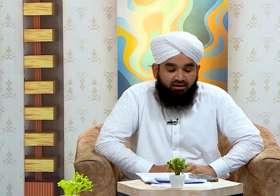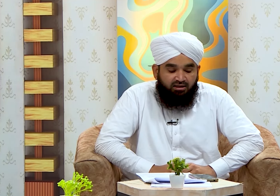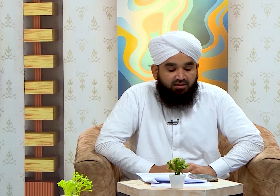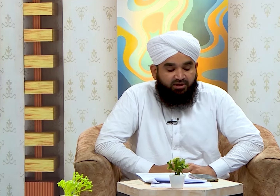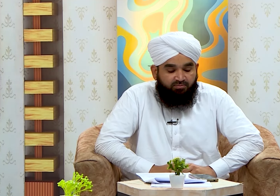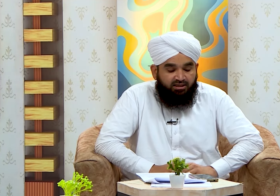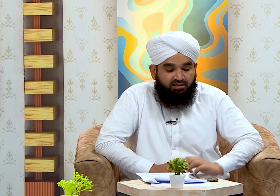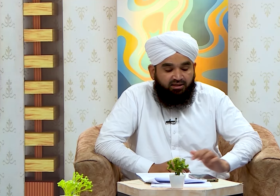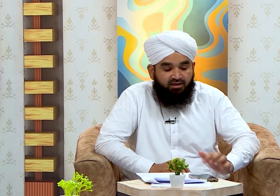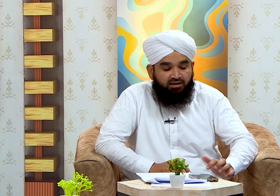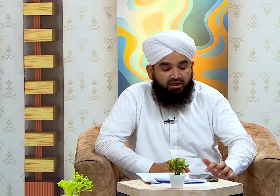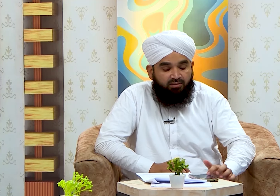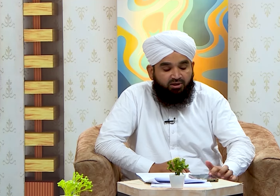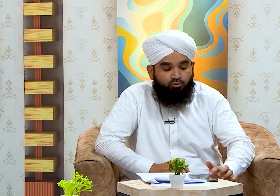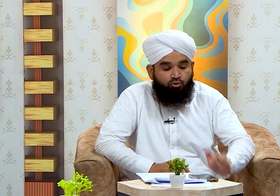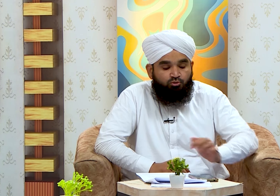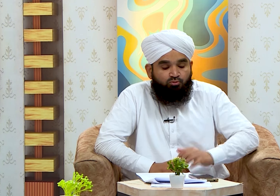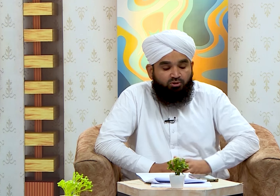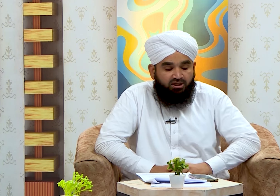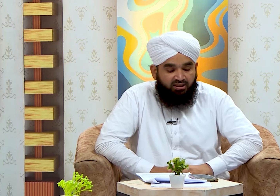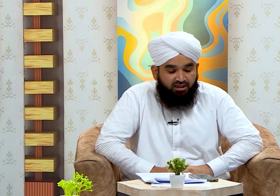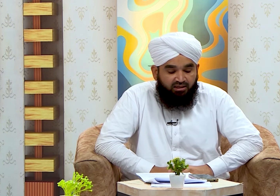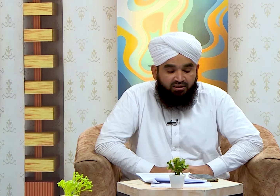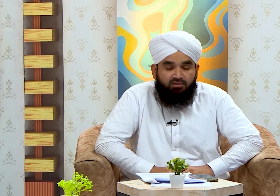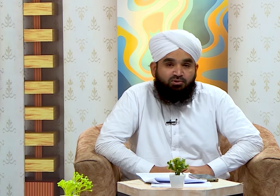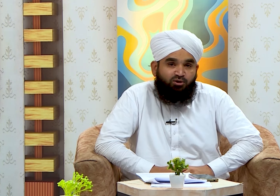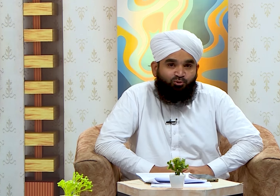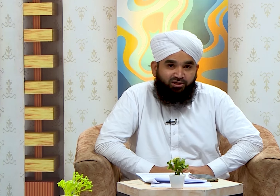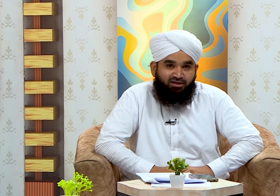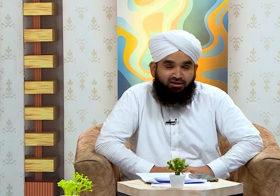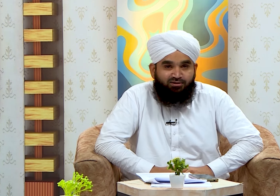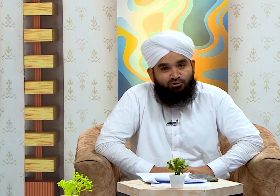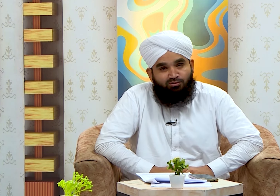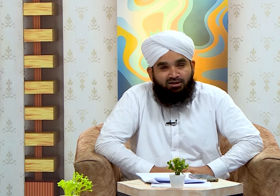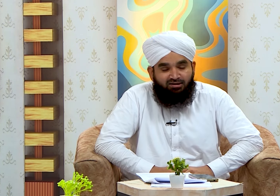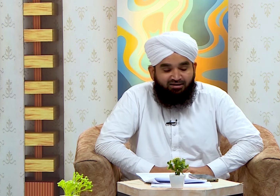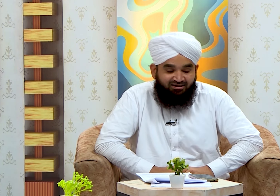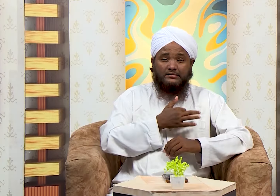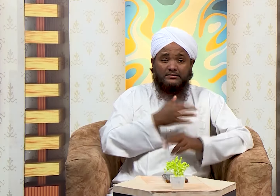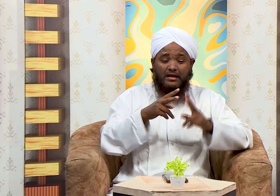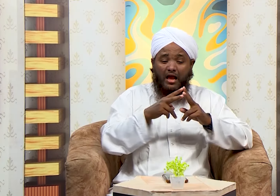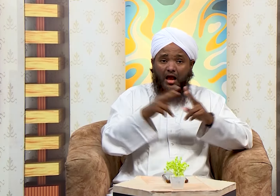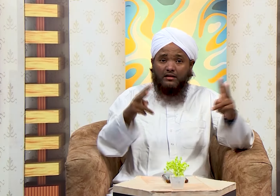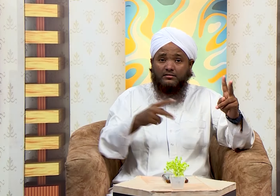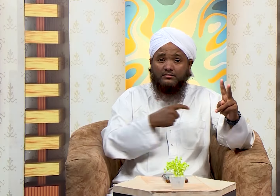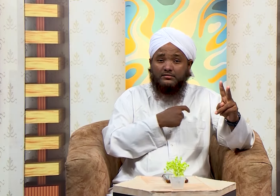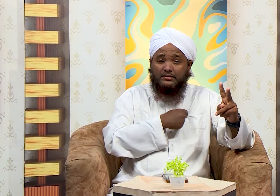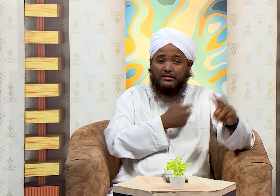اللہ کی مہربانی ہے کہ اے محبوب تم ان کے لیے نرم دل ہوئے سبحان اللہ اور اگر تم مزار میں